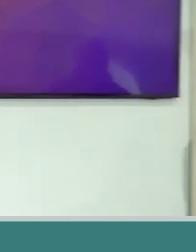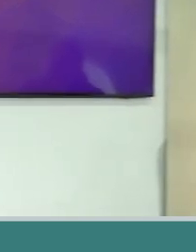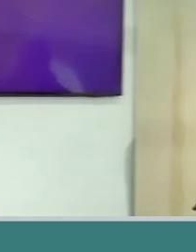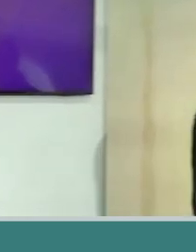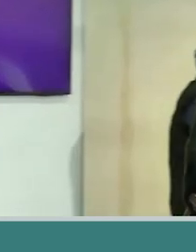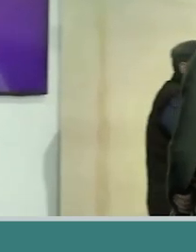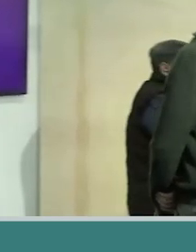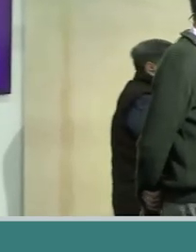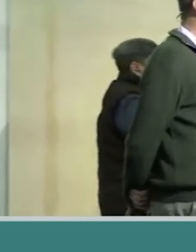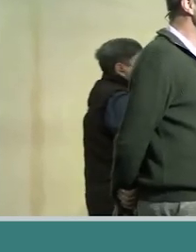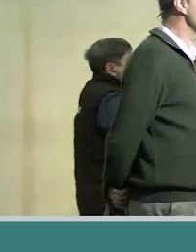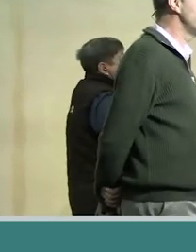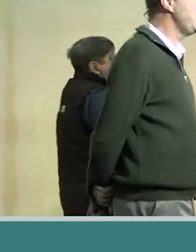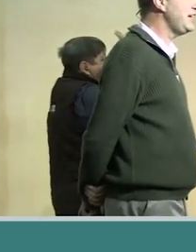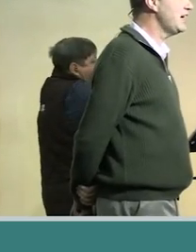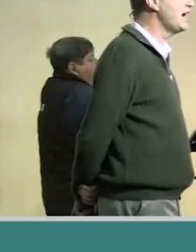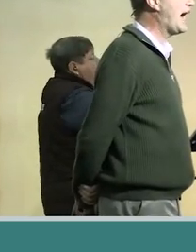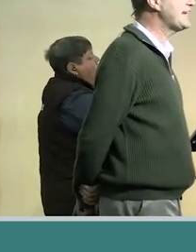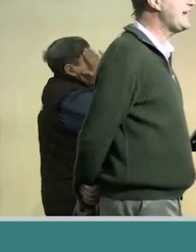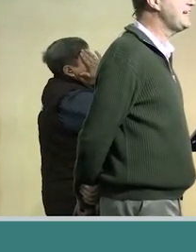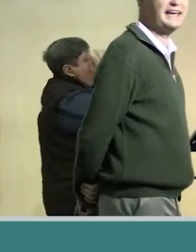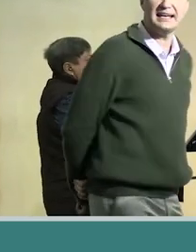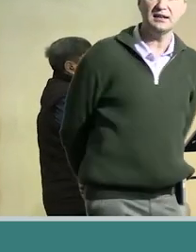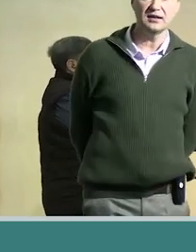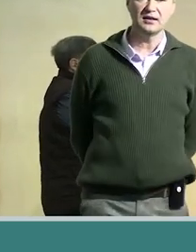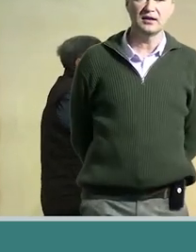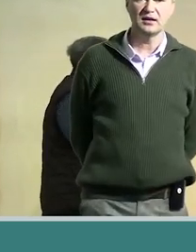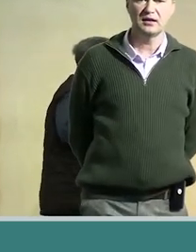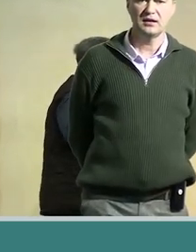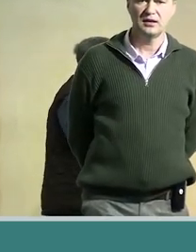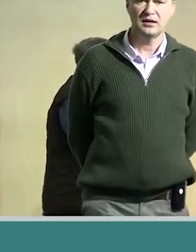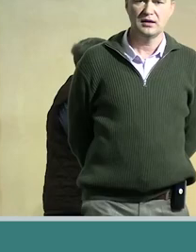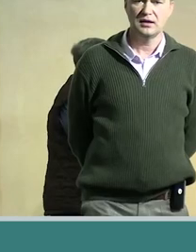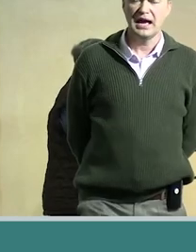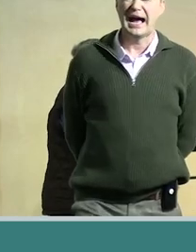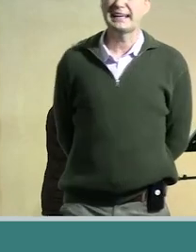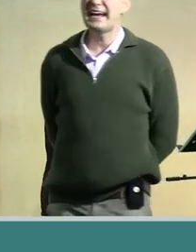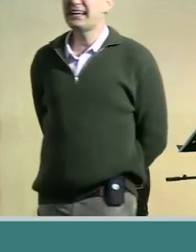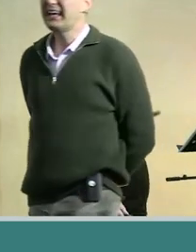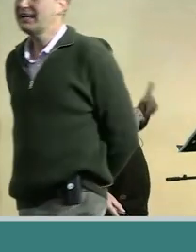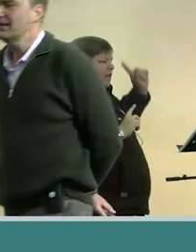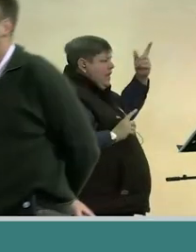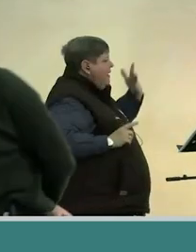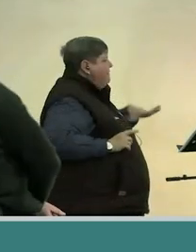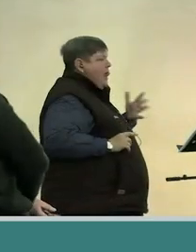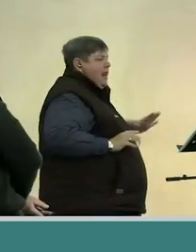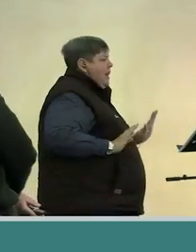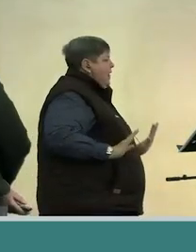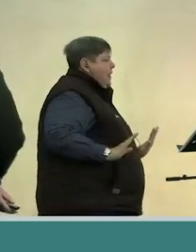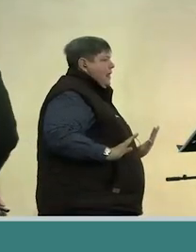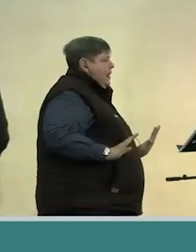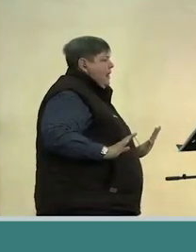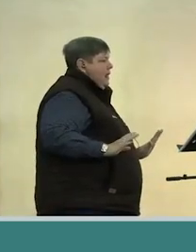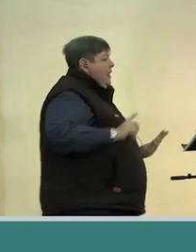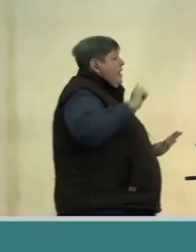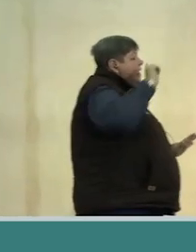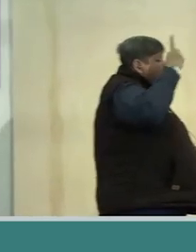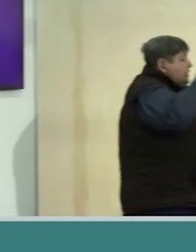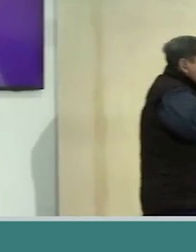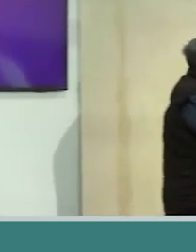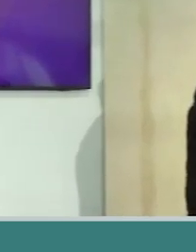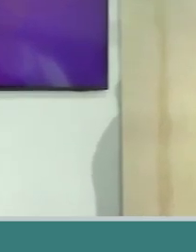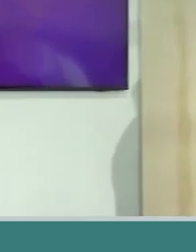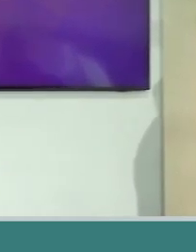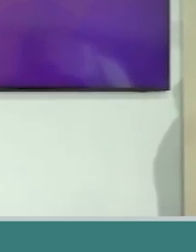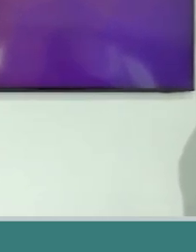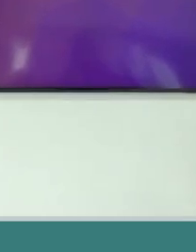moet wakkerleid van bekommernis wat is dat vers ons moet nie ek ken geen ek ken geen ok so met andere